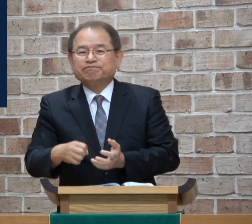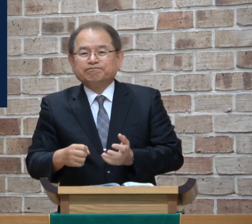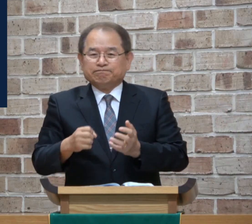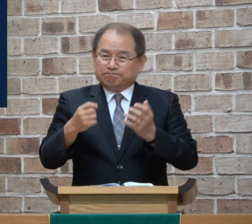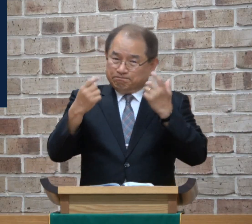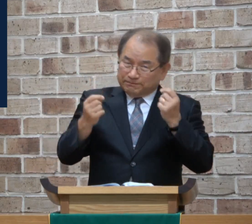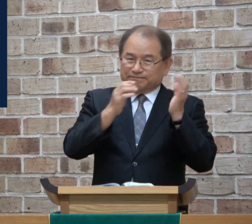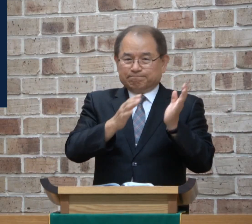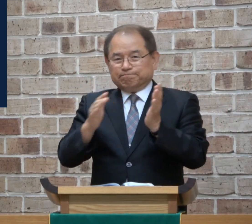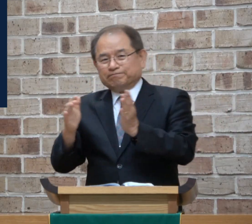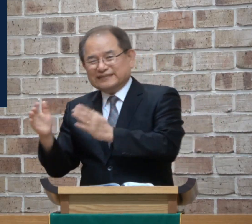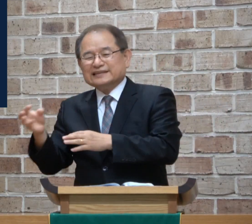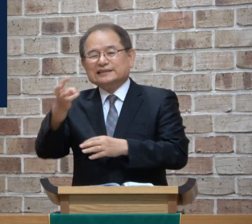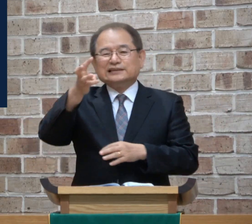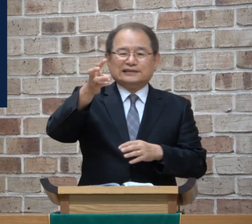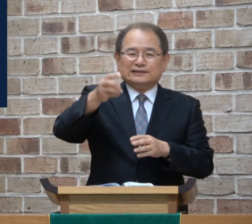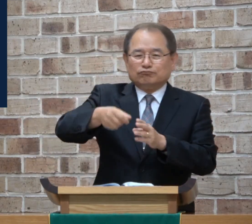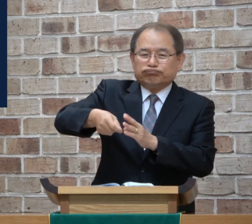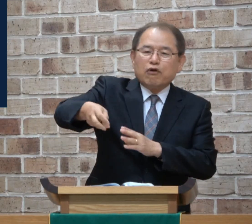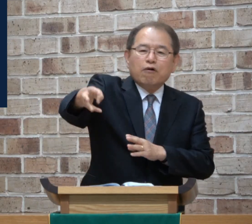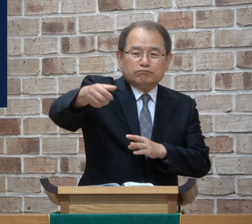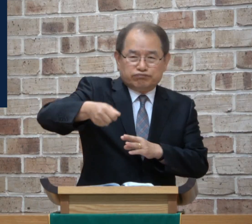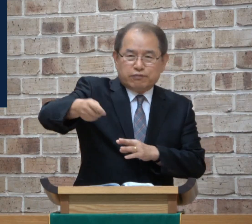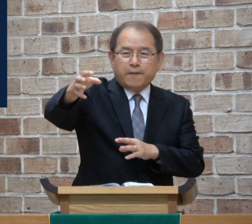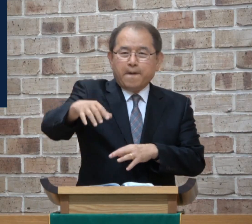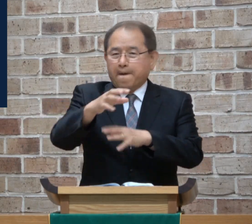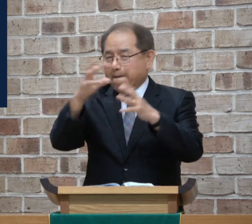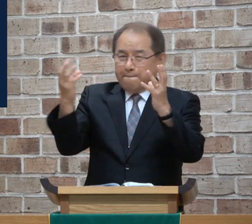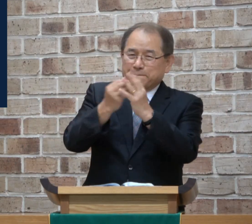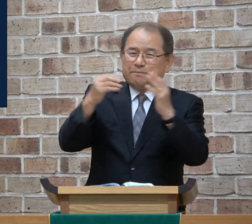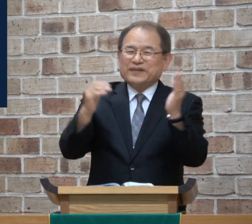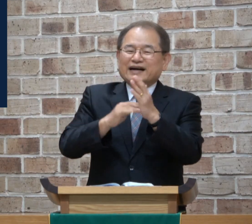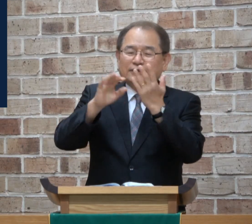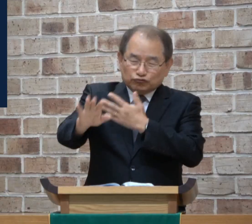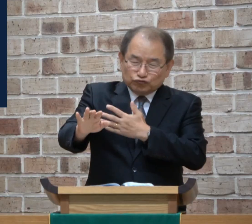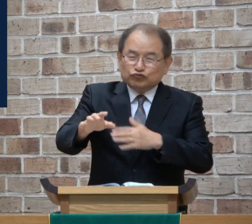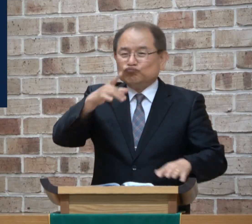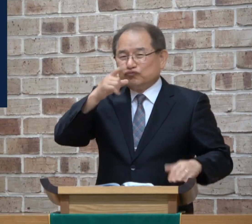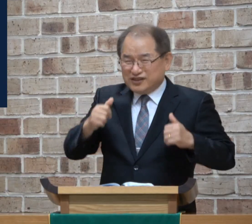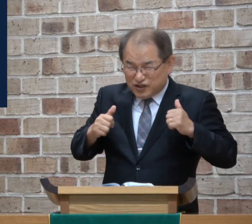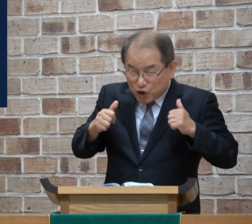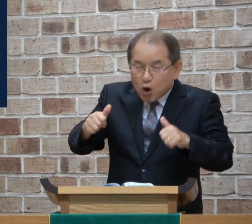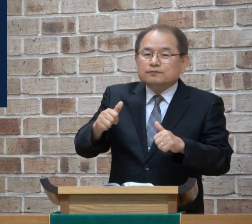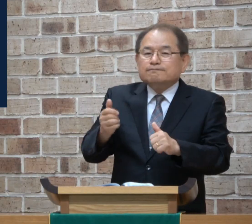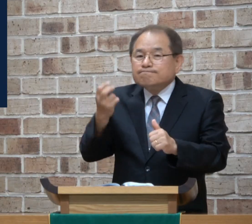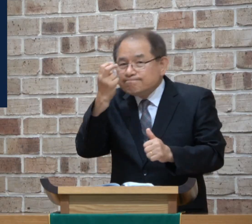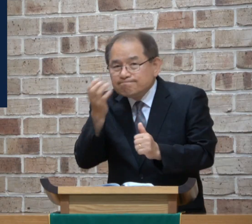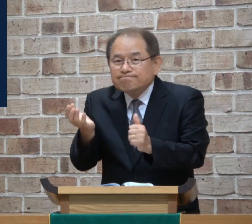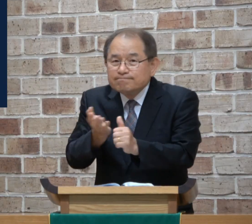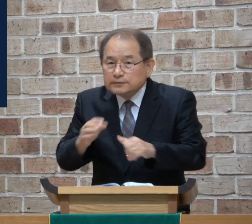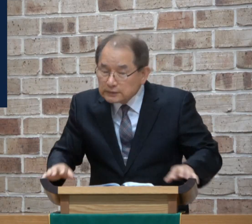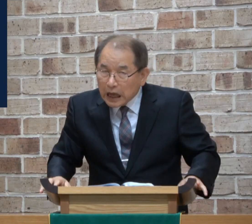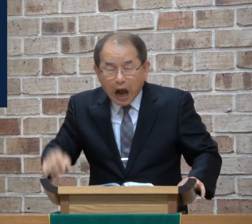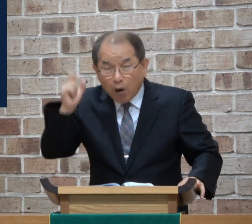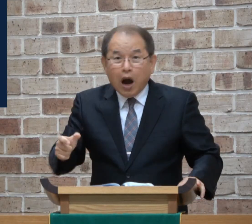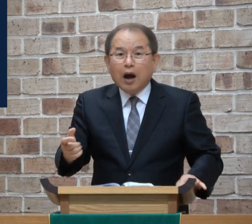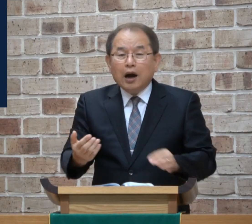가져와서 다 밭을 정리한 다음에 씨앗을 뿌렸습니다. 그리고 물을 잘 주었습니다. 관리하면서. 그런데